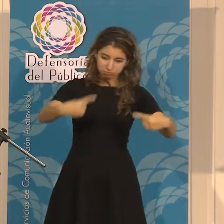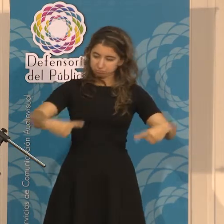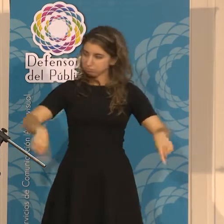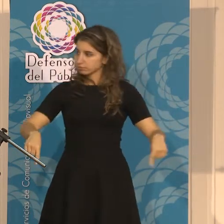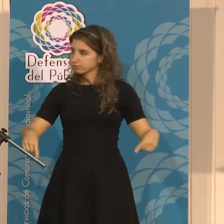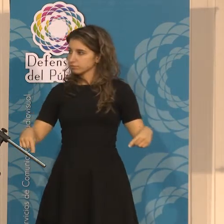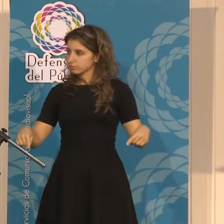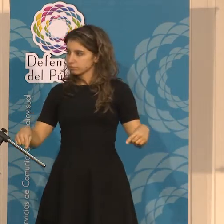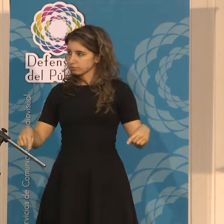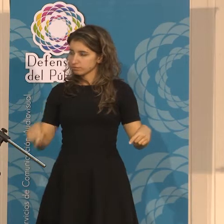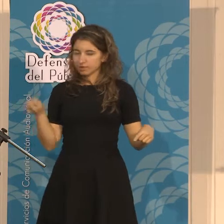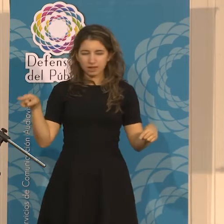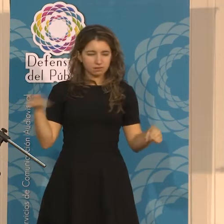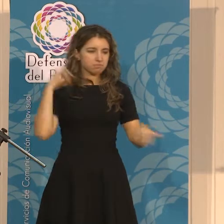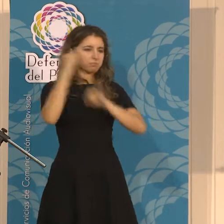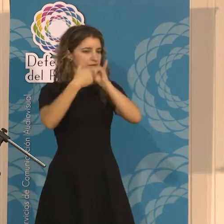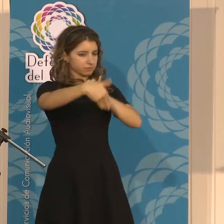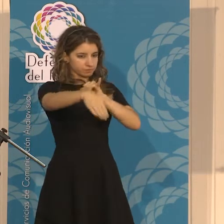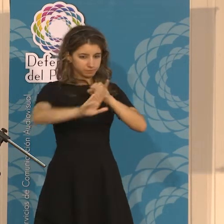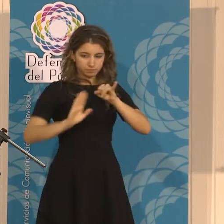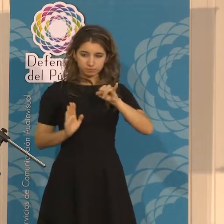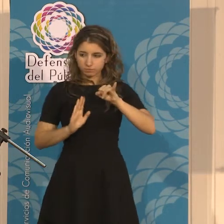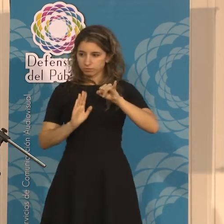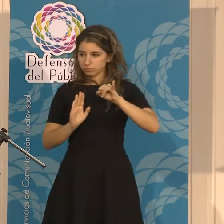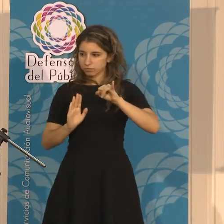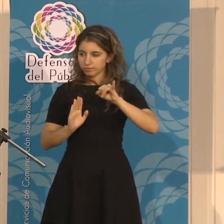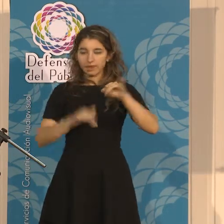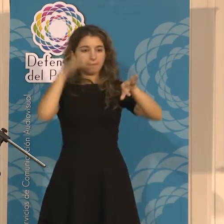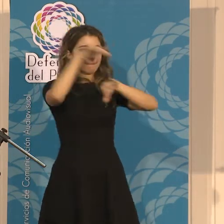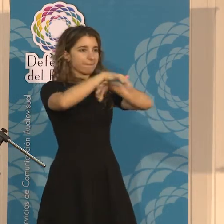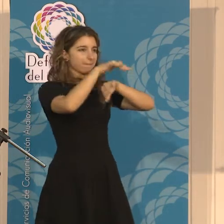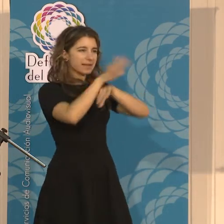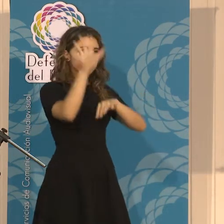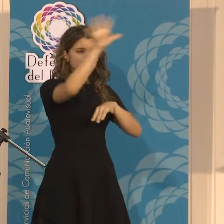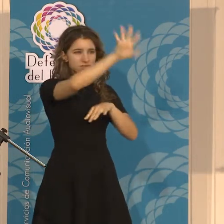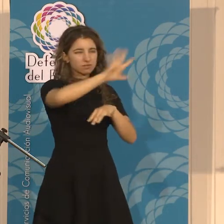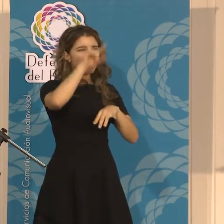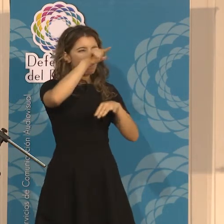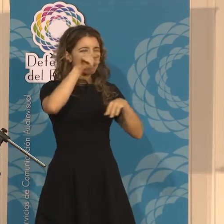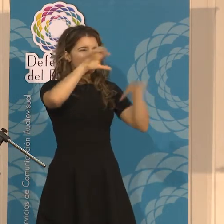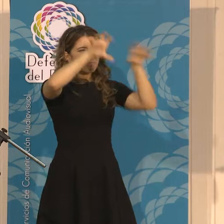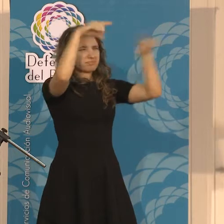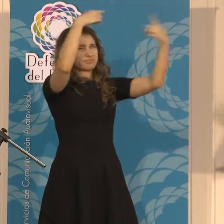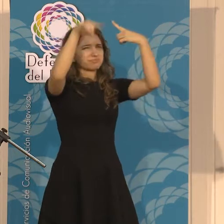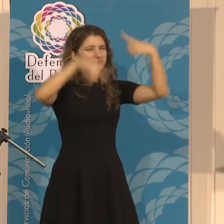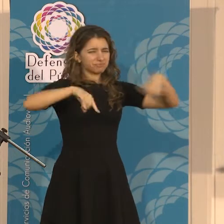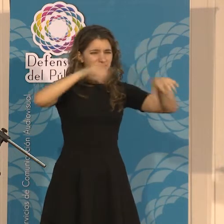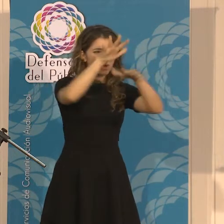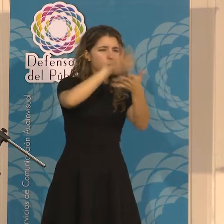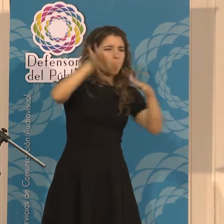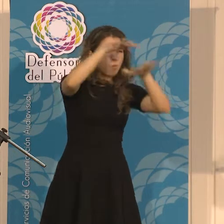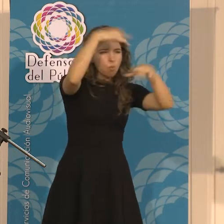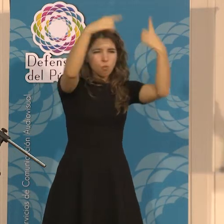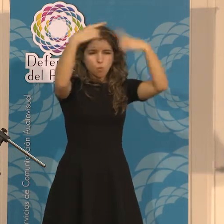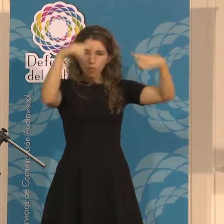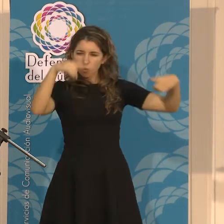este tema daré un rodeo el ecosistema de medios misioneros es un área extremadamente diversa amplia y a